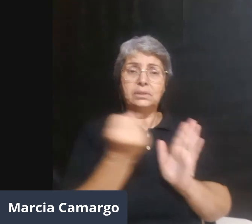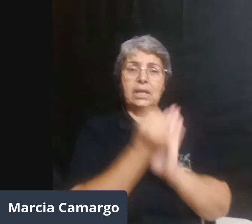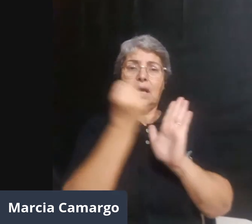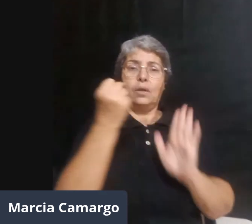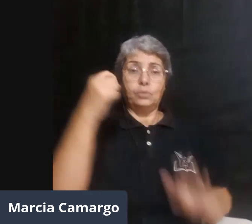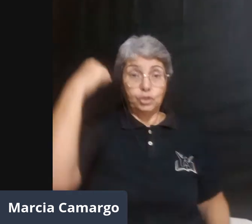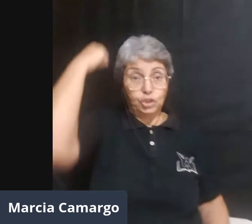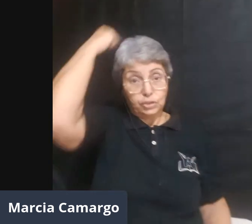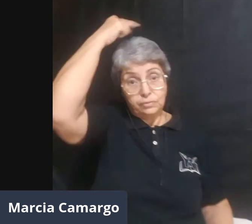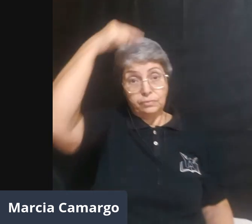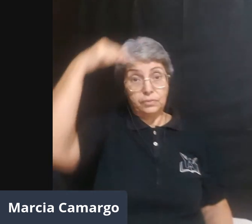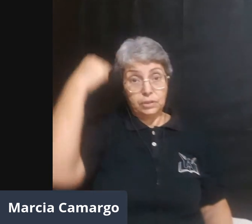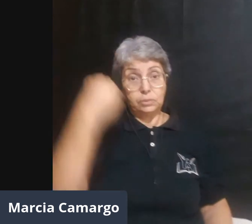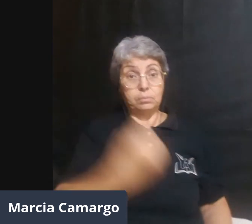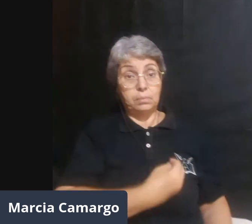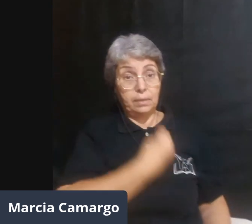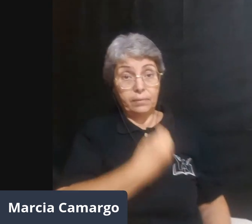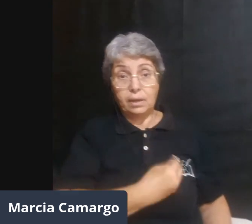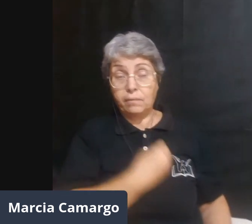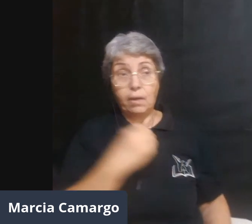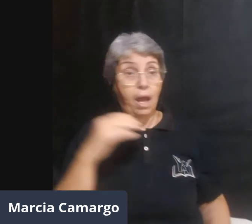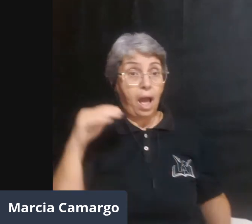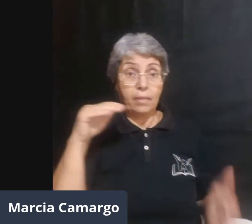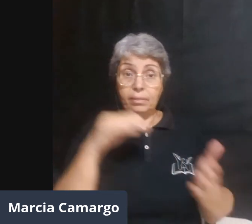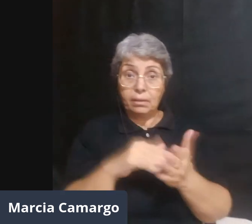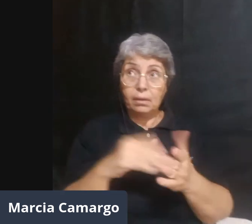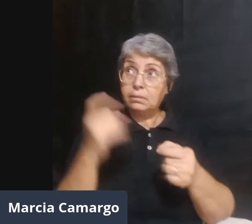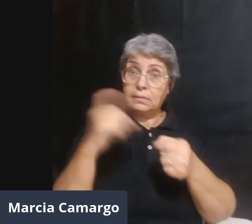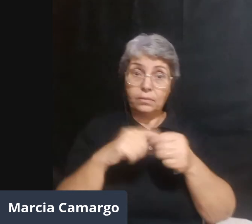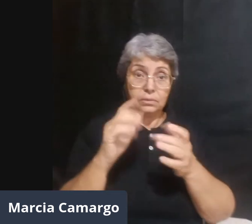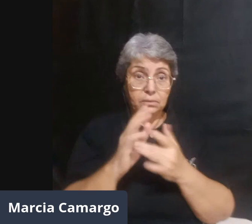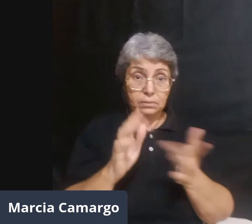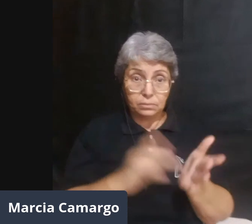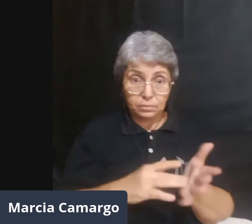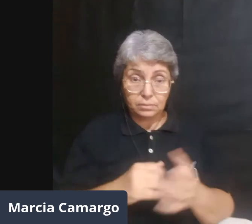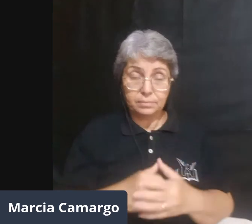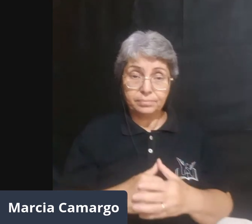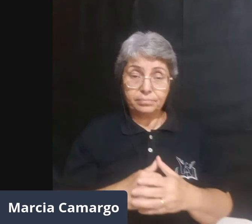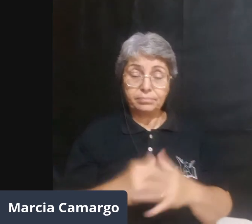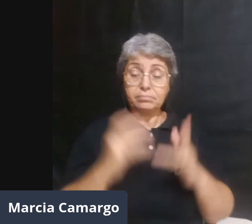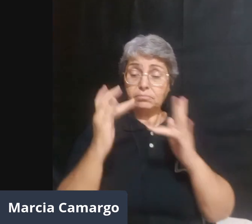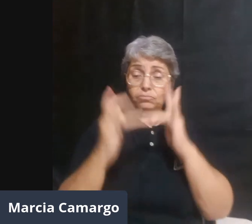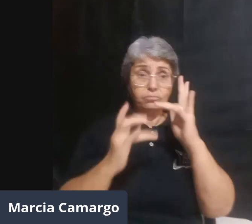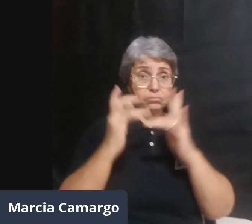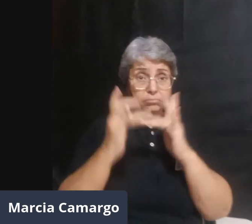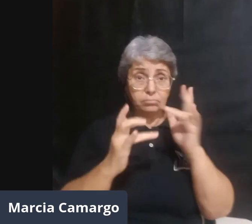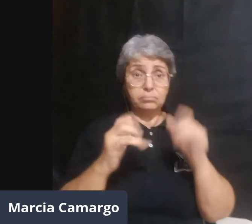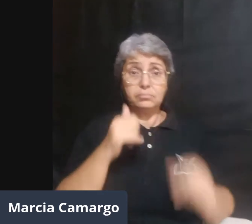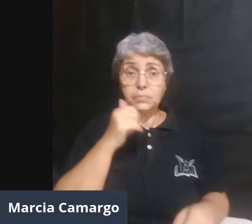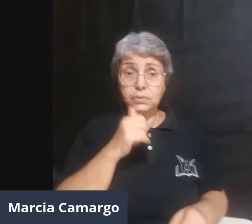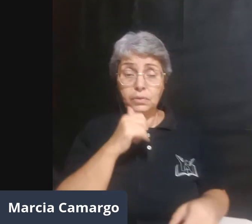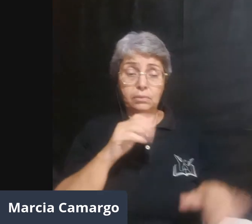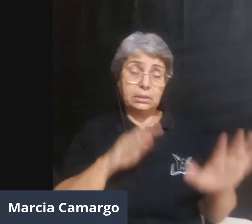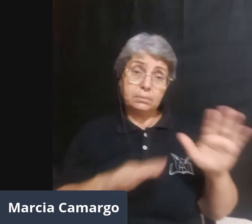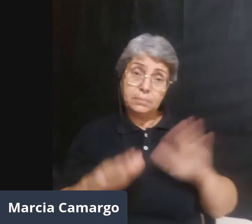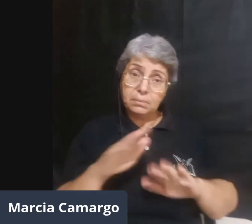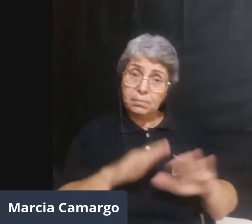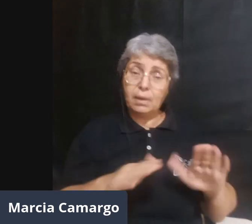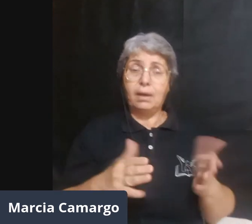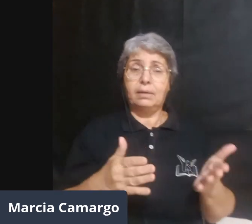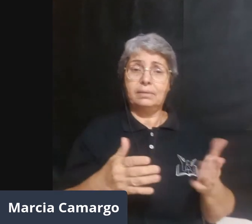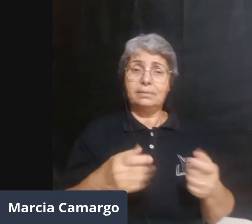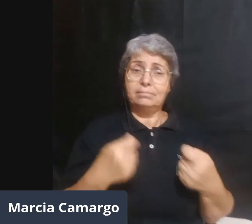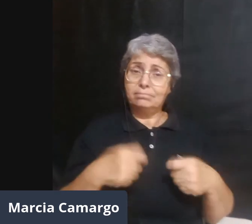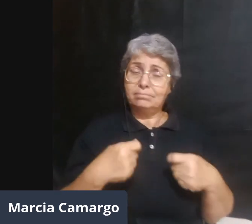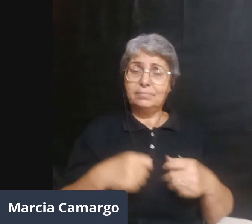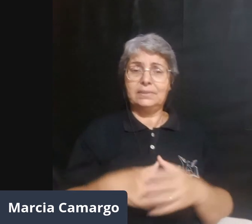juízo. Propósito primário: a noiva prepara-se para o noivo. Porque este é o